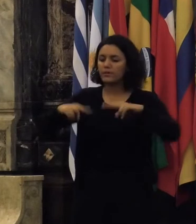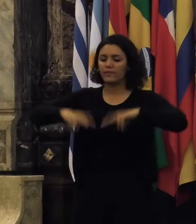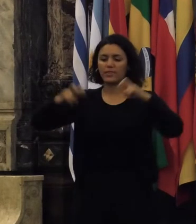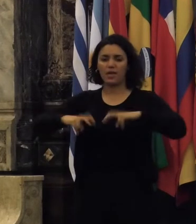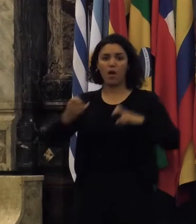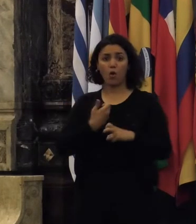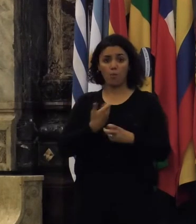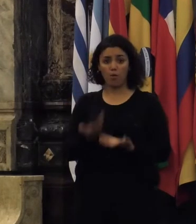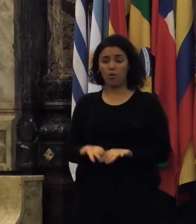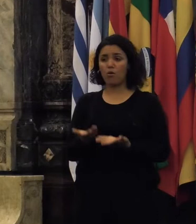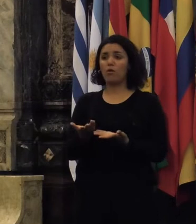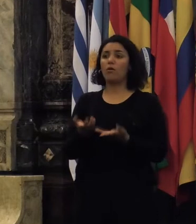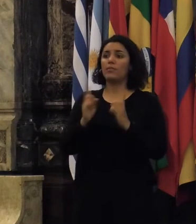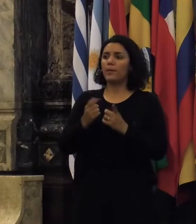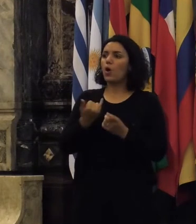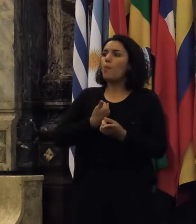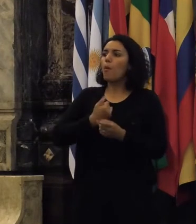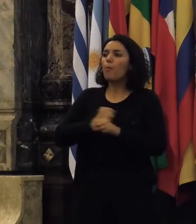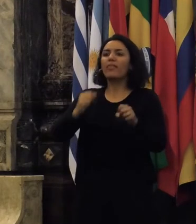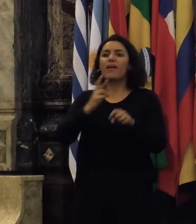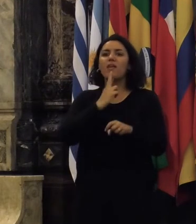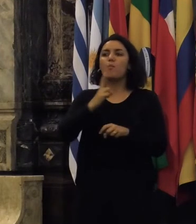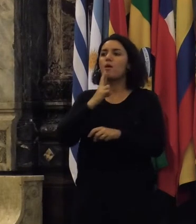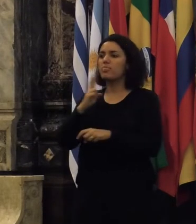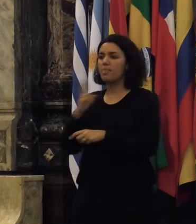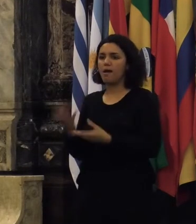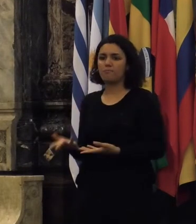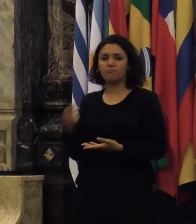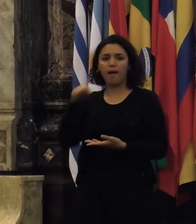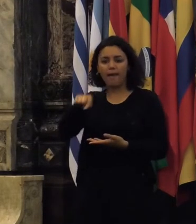¿Cómo llegar a poder dar alguna respuesta, ¿no?,